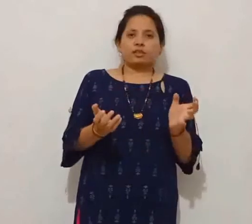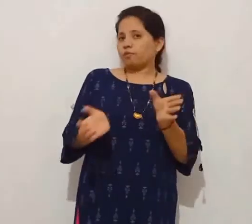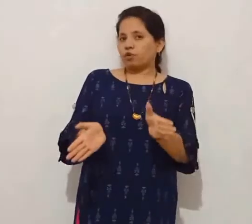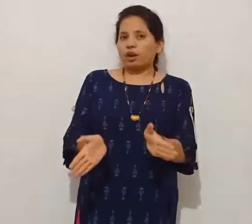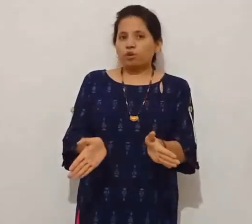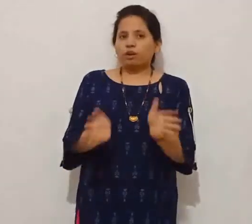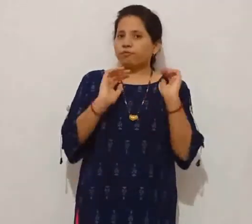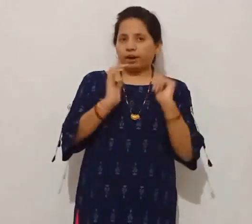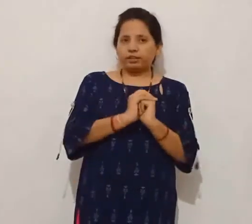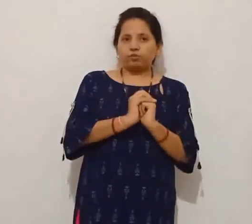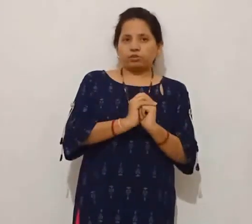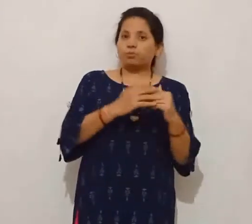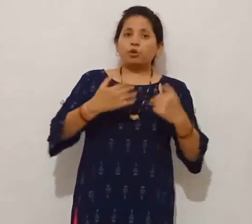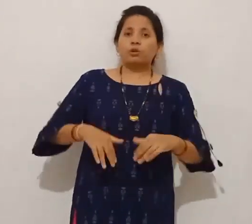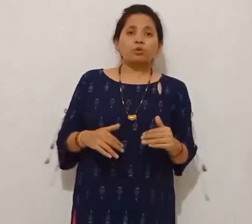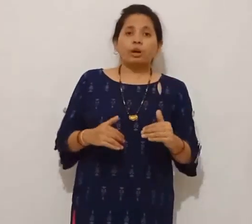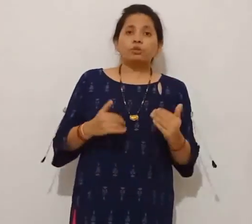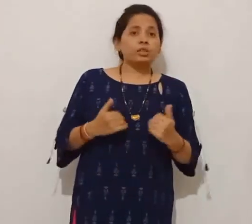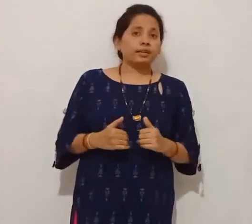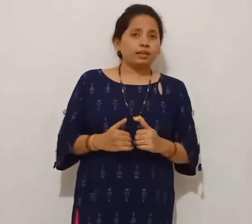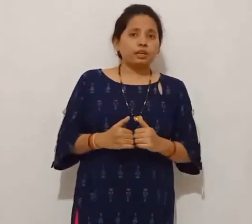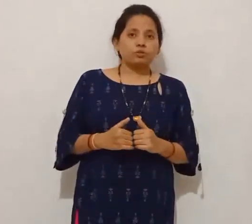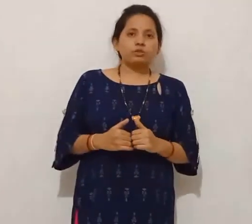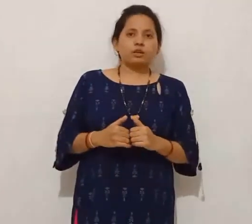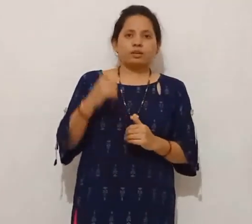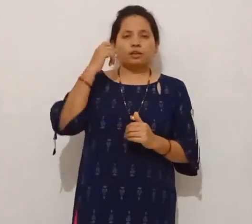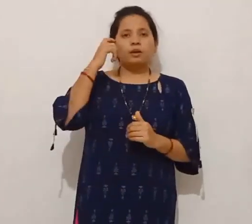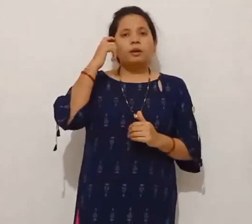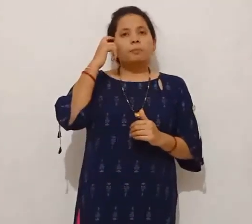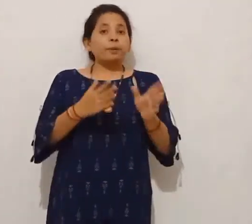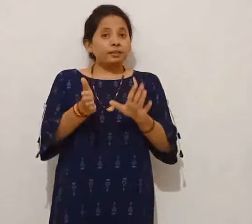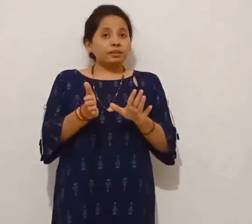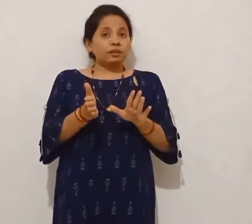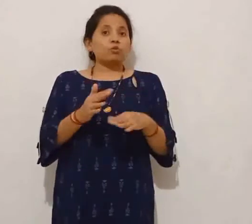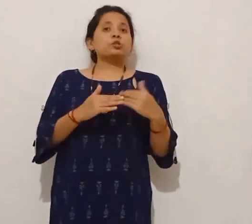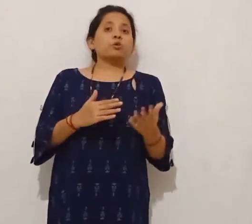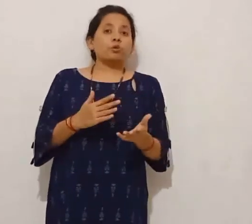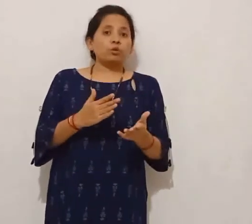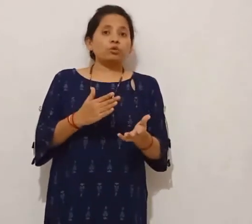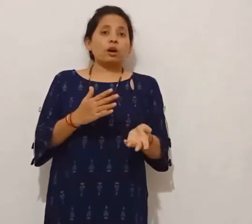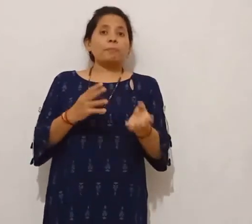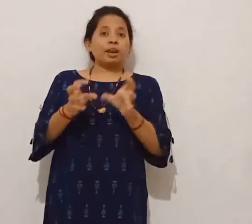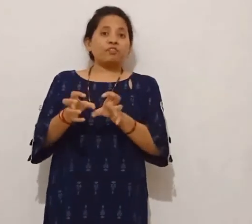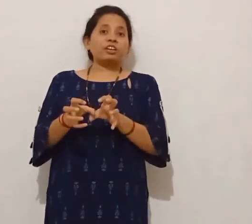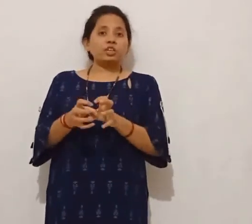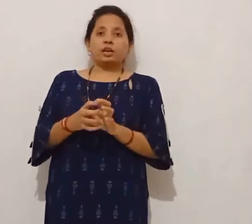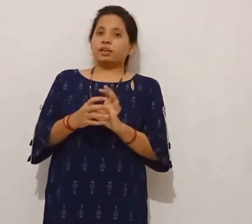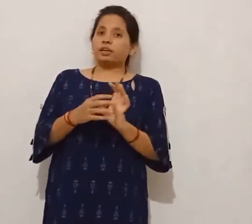हैं वो क्या हो गया? फाइनल गुड्स, क्योंकि हम उसे डायरेक्टली यूज कर रहे हैं. बट उस क्लोथ को मैन्युफैक्चर करने के लिए